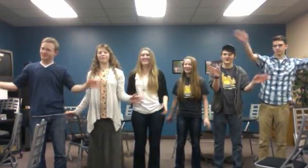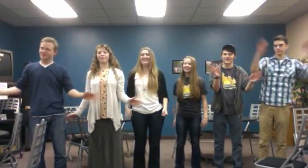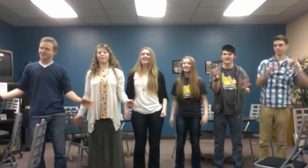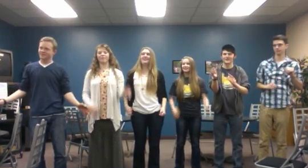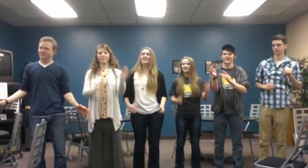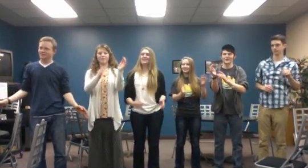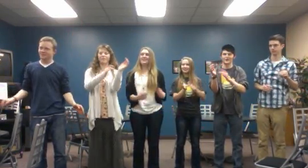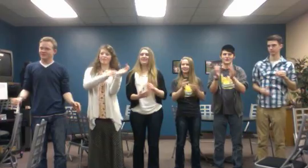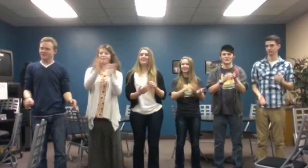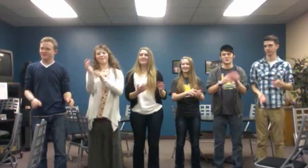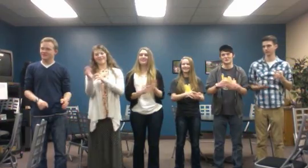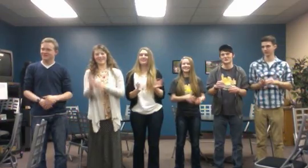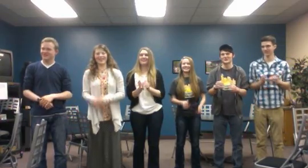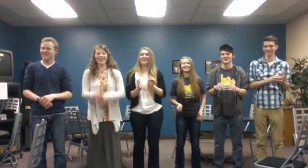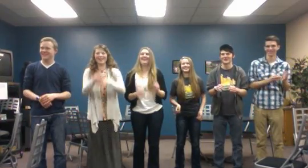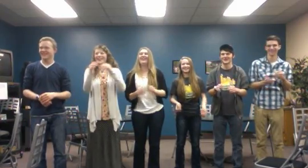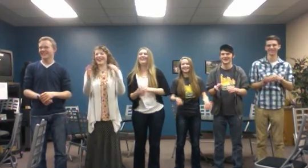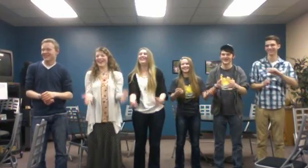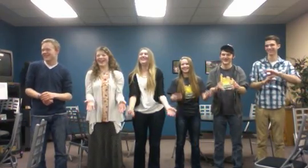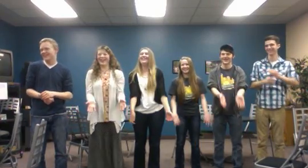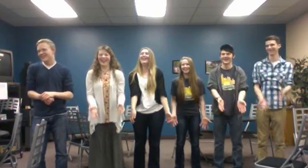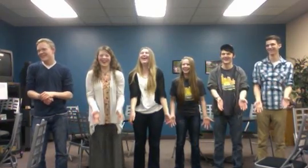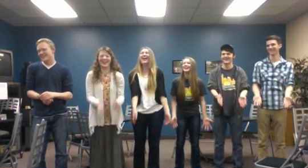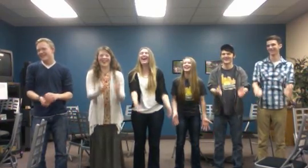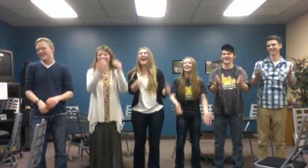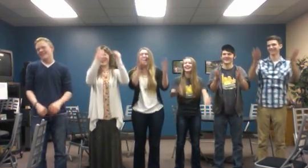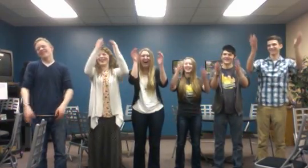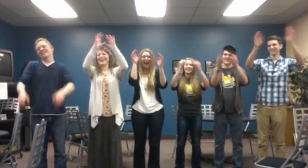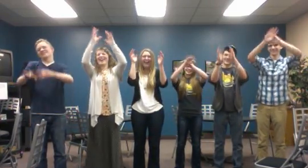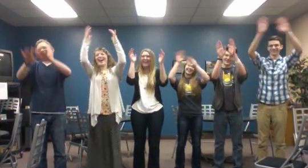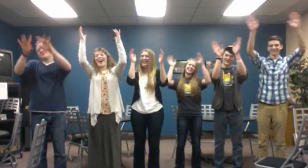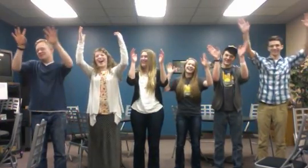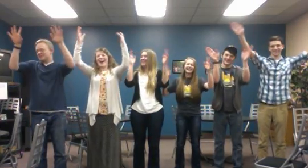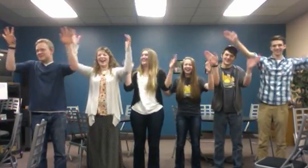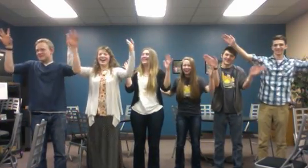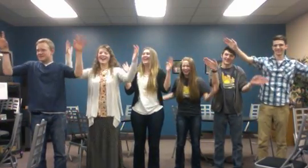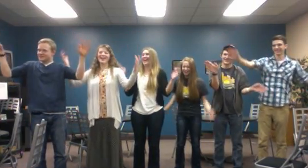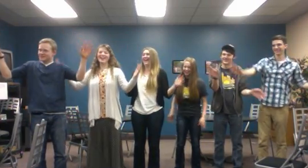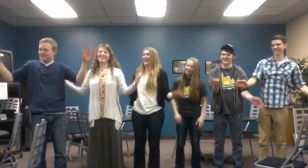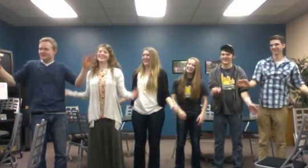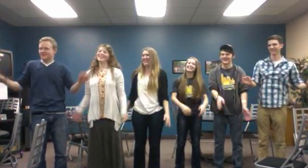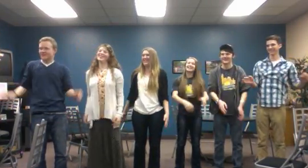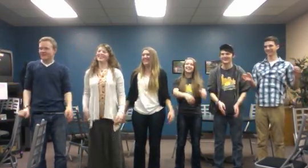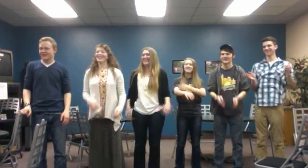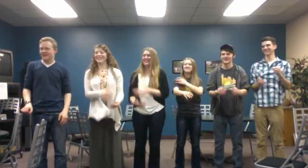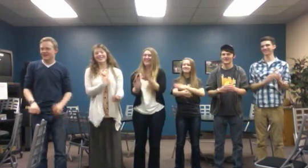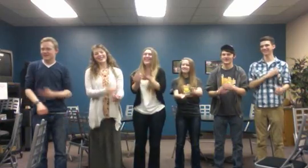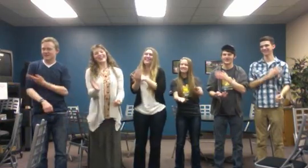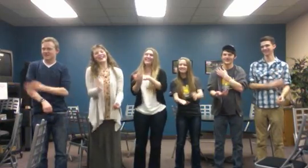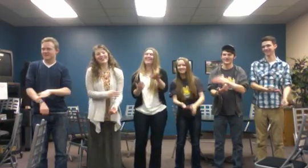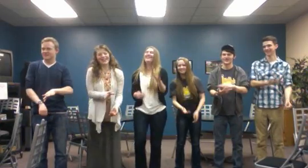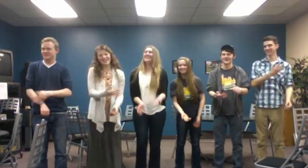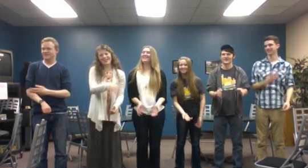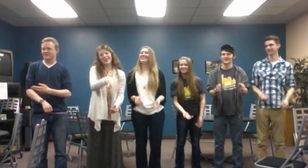Jesús la tierra tu luz brillará, cantamos por la